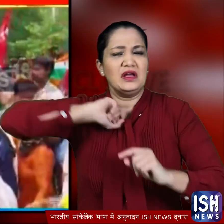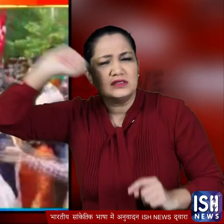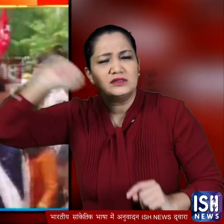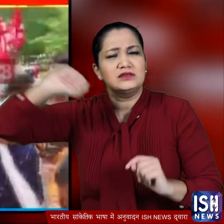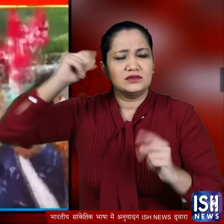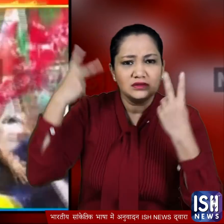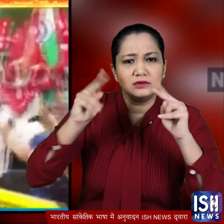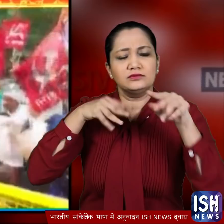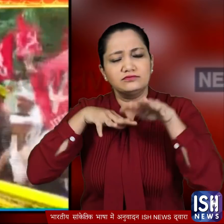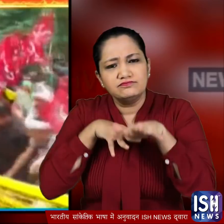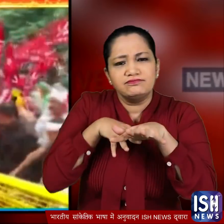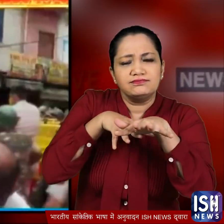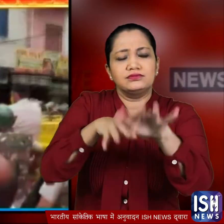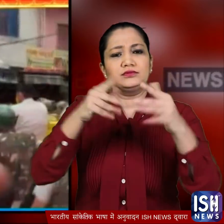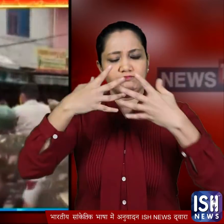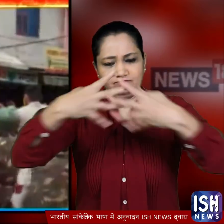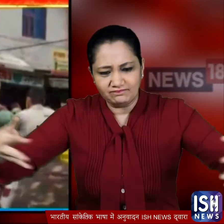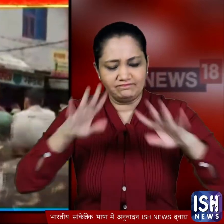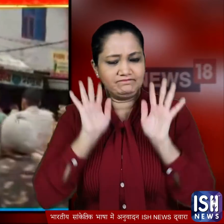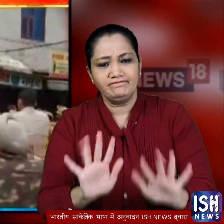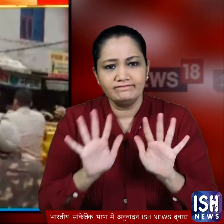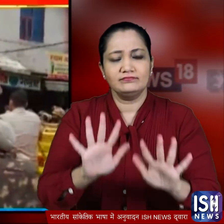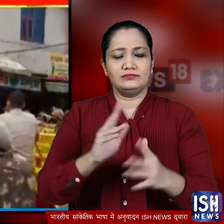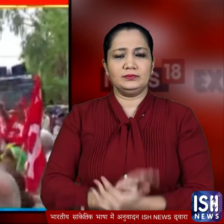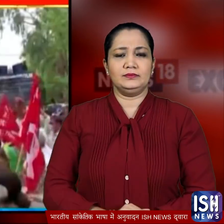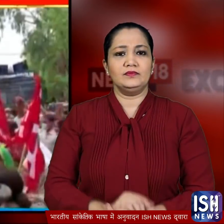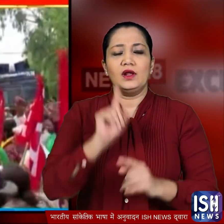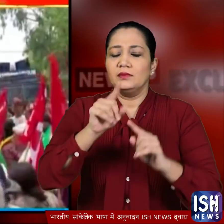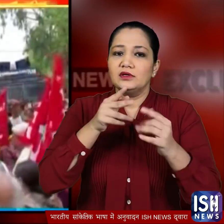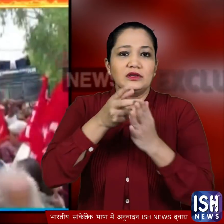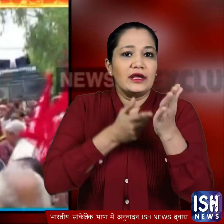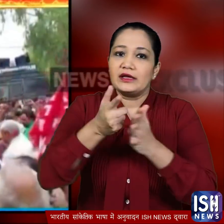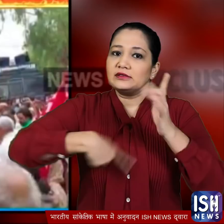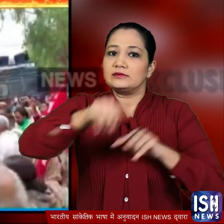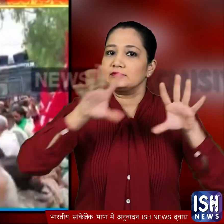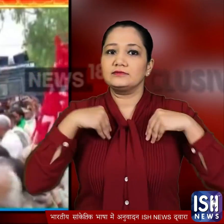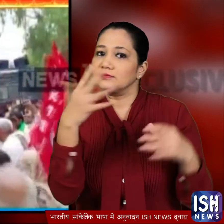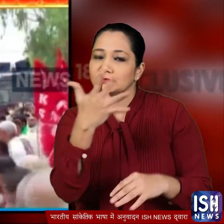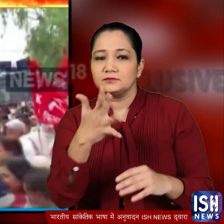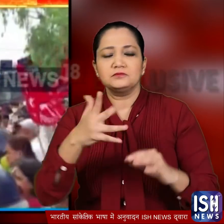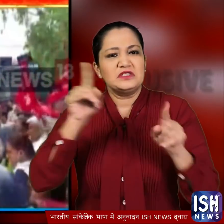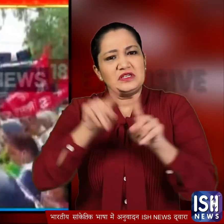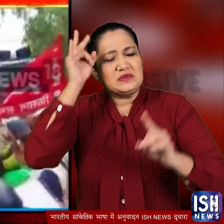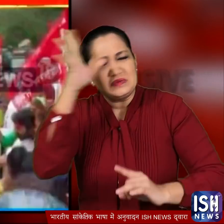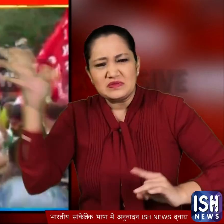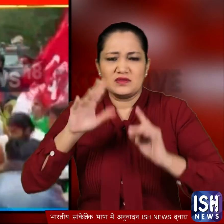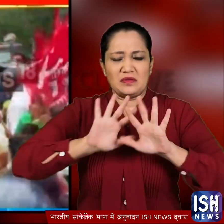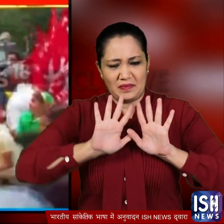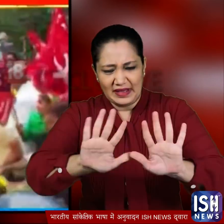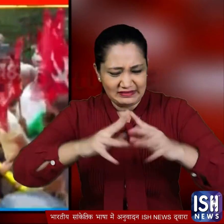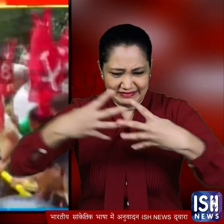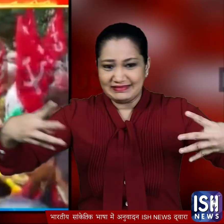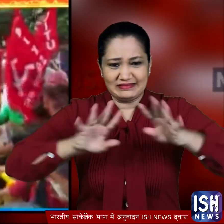हुए आगे बढ़ रहे प्रदर्शनकारियों को वहीं रोकने की कोशिश की, लेकिन वो किसान भी कहां मानने वाले थे। उन्होंने भी गुस्से में बैरिकेड गिरा दिए।